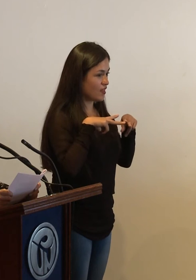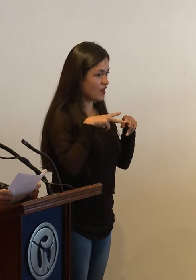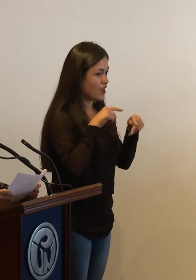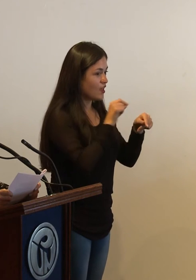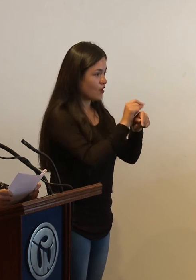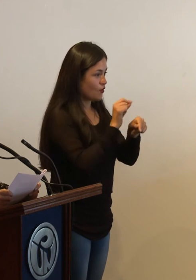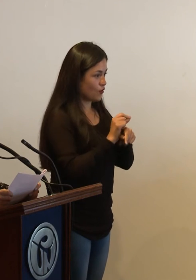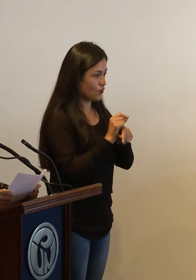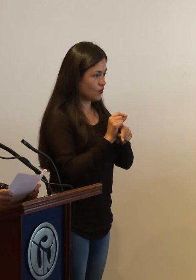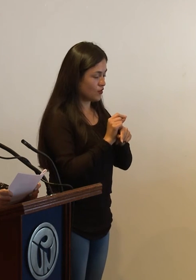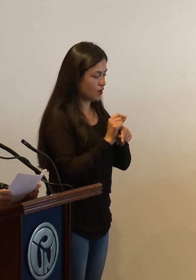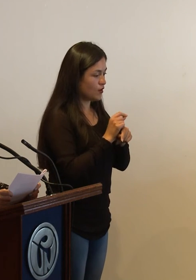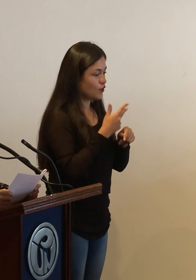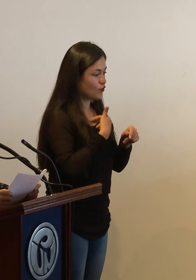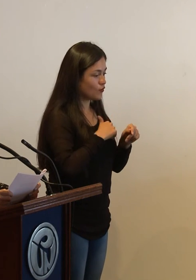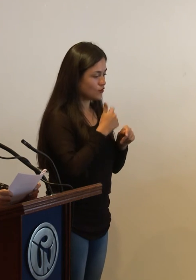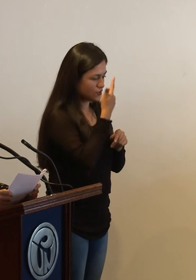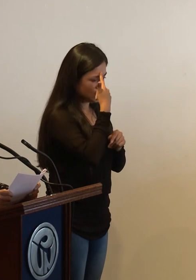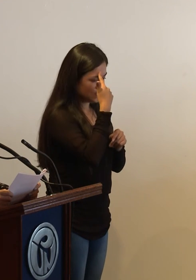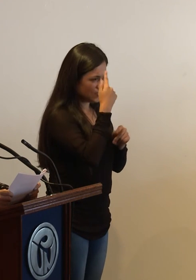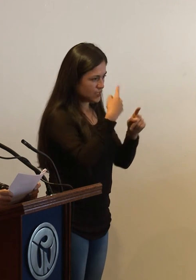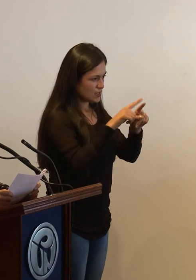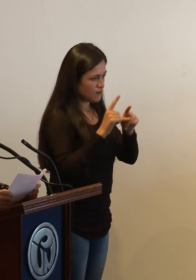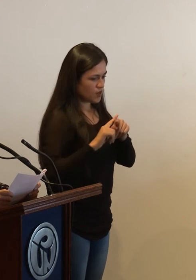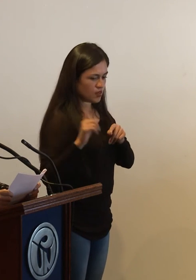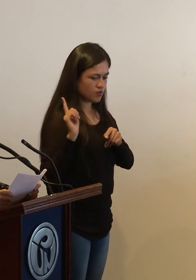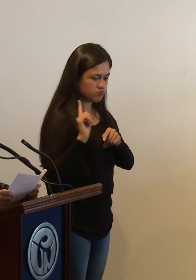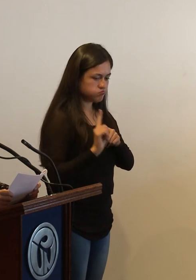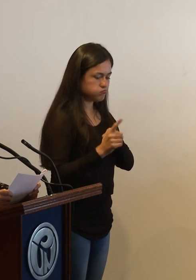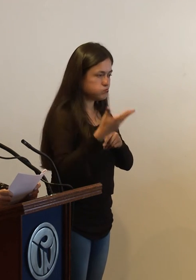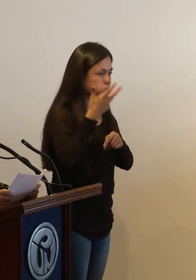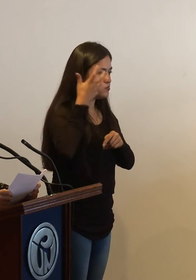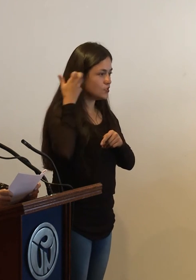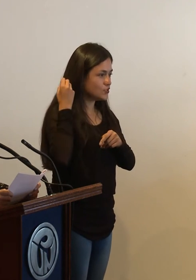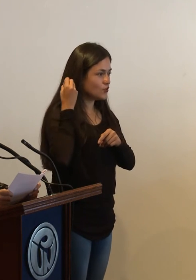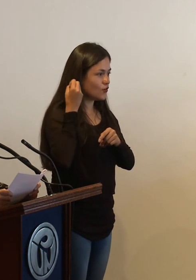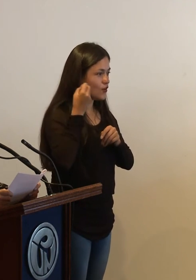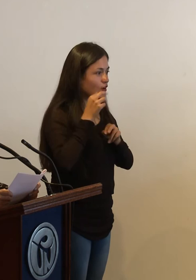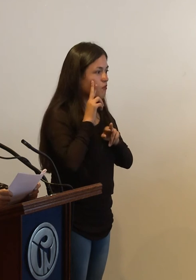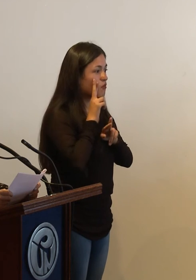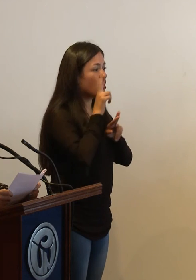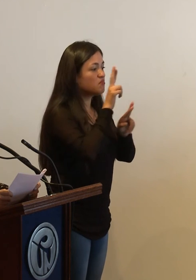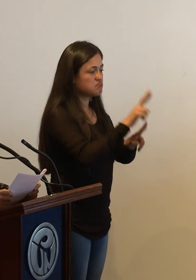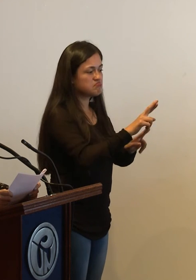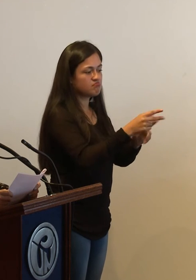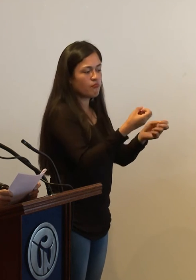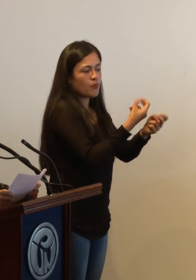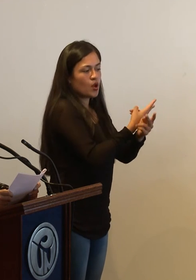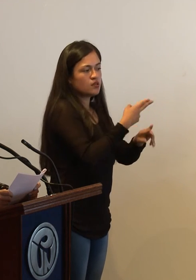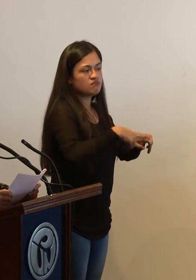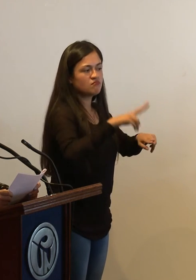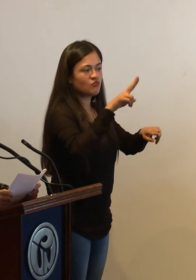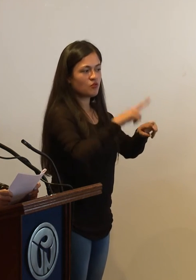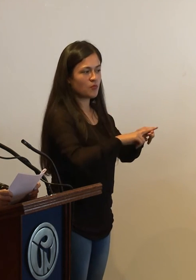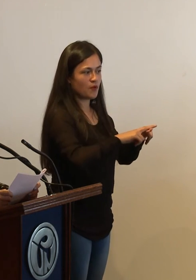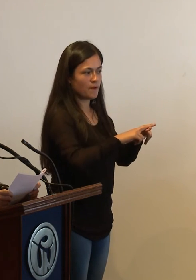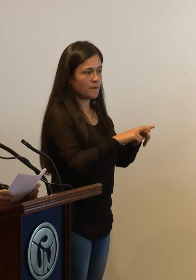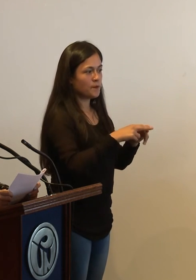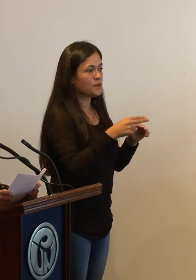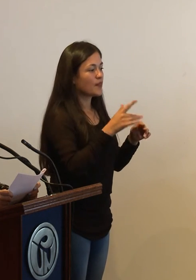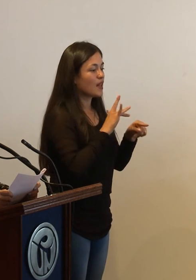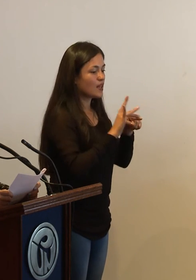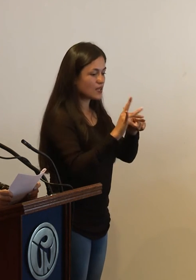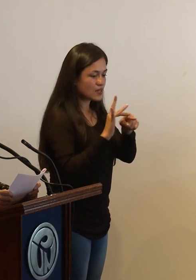ha llevado en distintos momentos de nuestra larga historia a legitimar la violencia, la intervención y